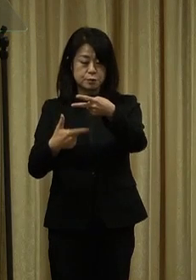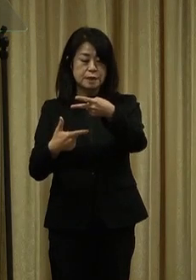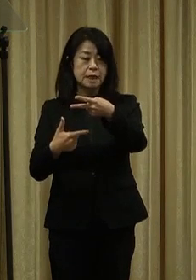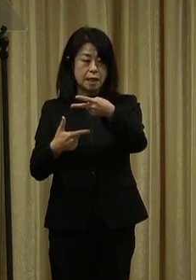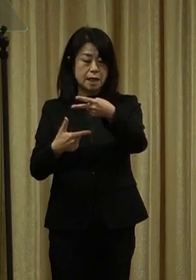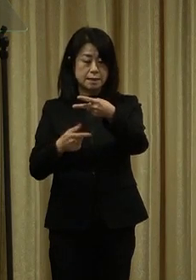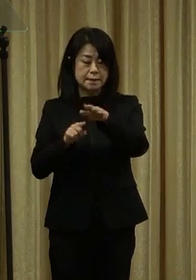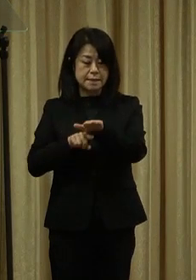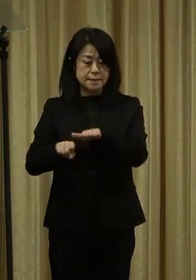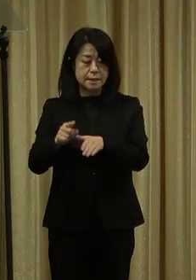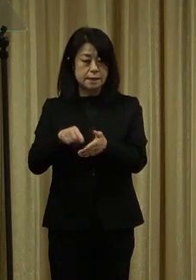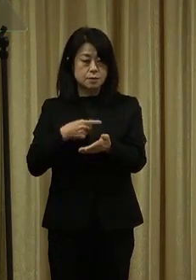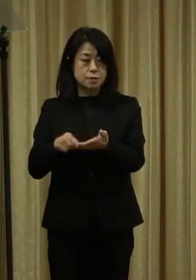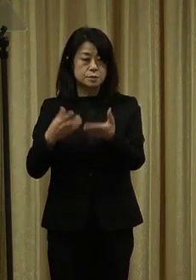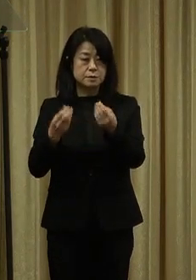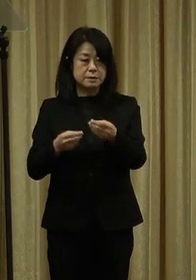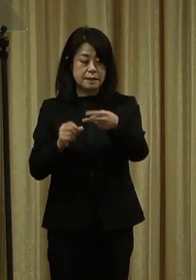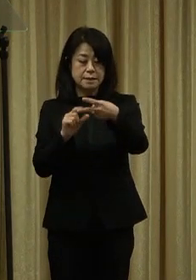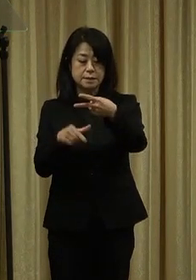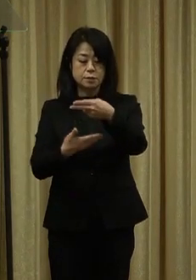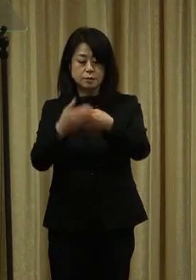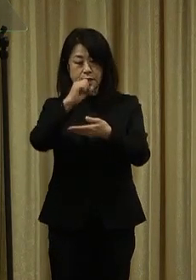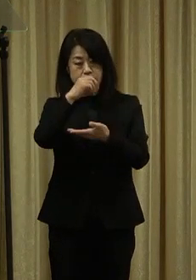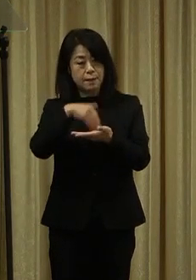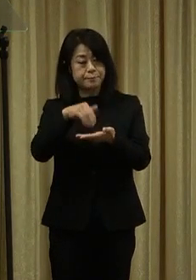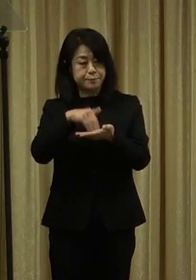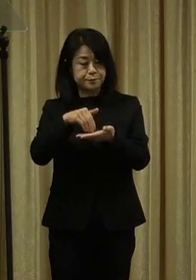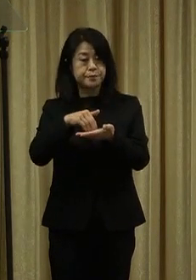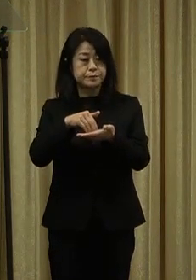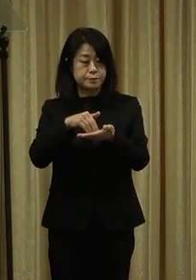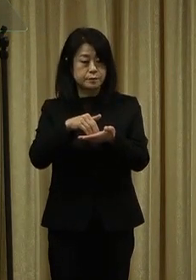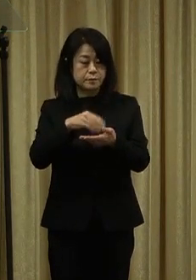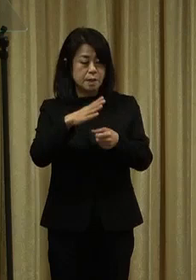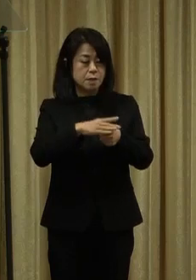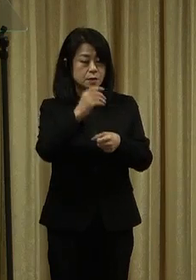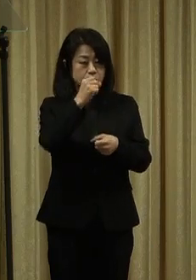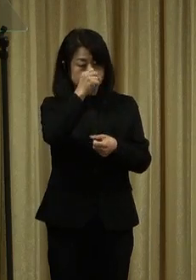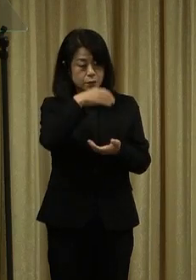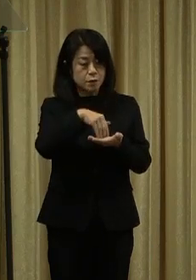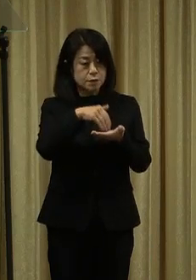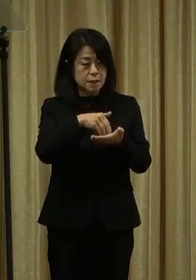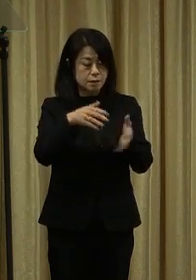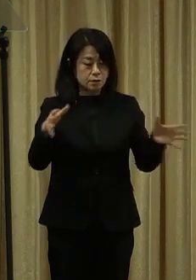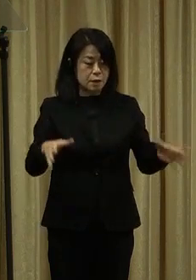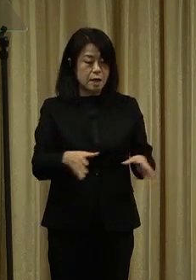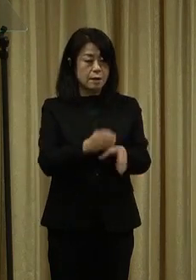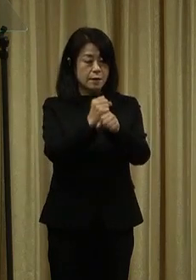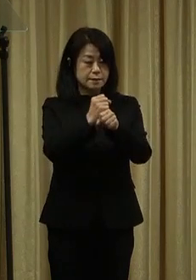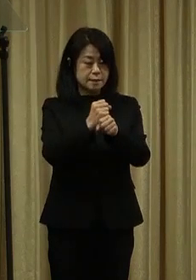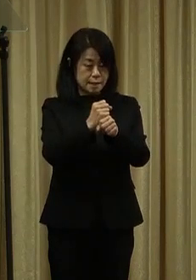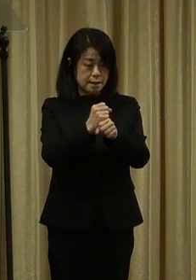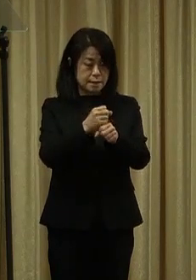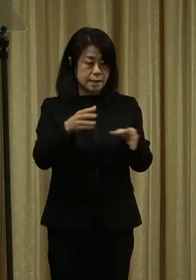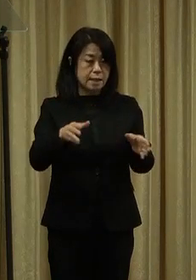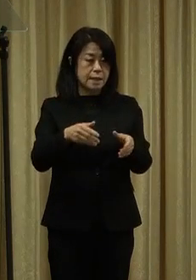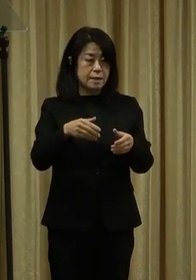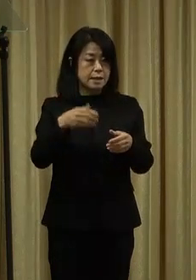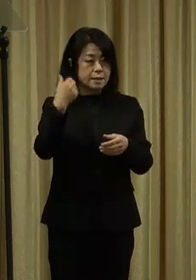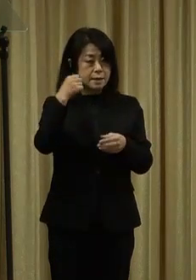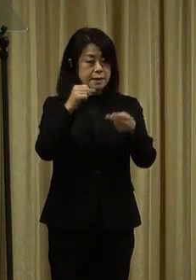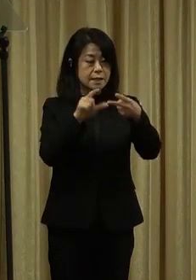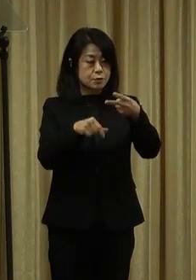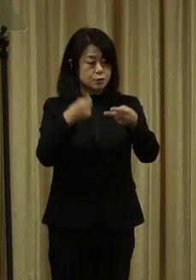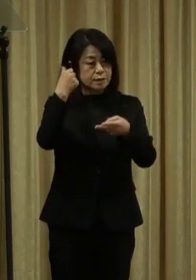2月6日に専決処分しました2月補正予算、当初予算と一体に編成し2月議会冒頭に提案